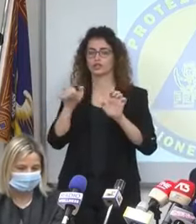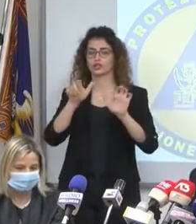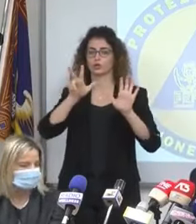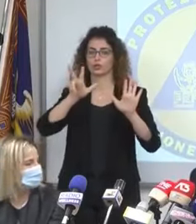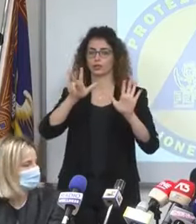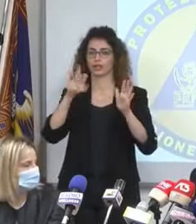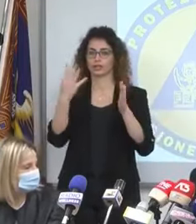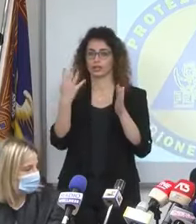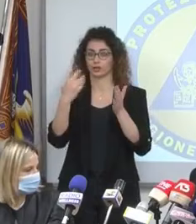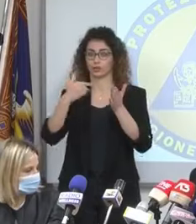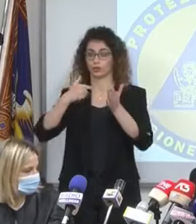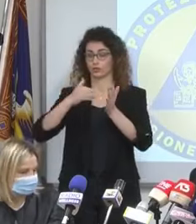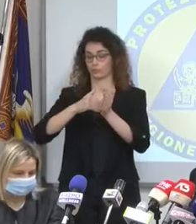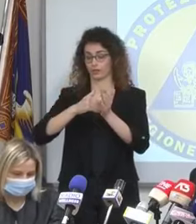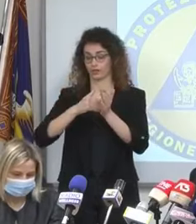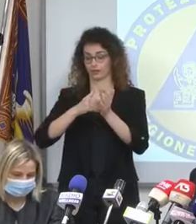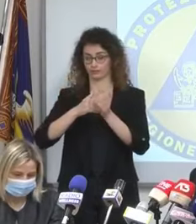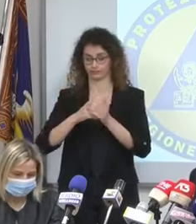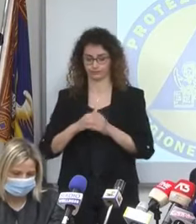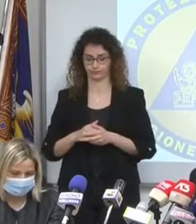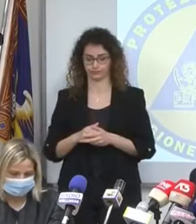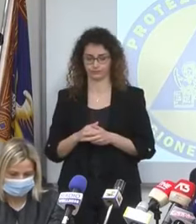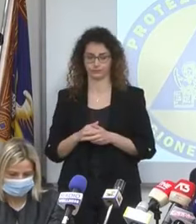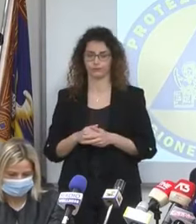8.689.000 tamponi, 961,